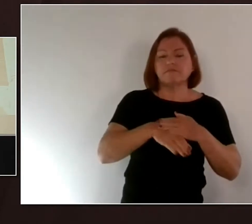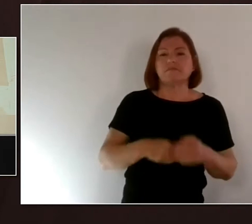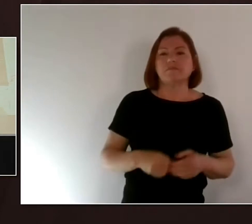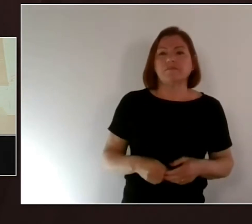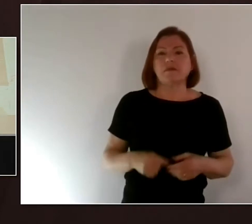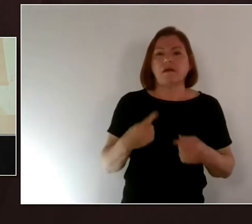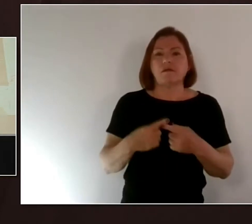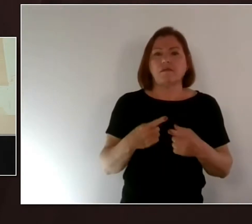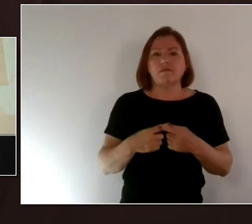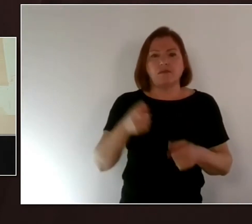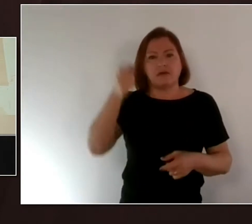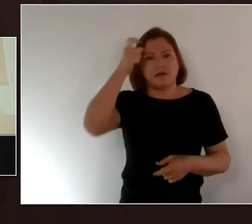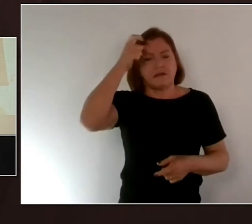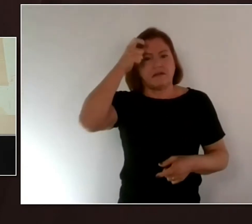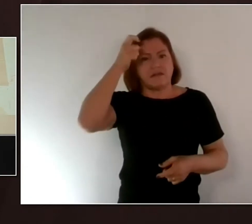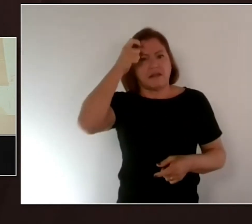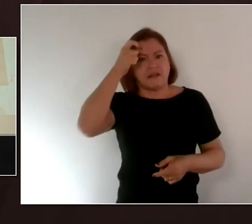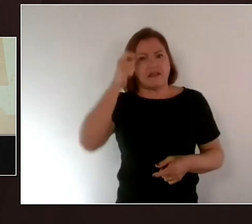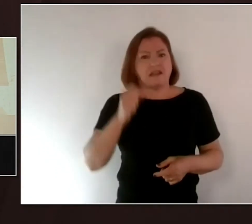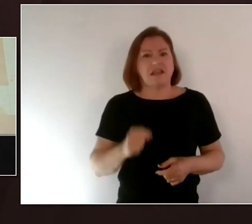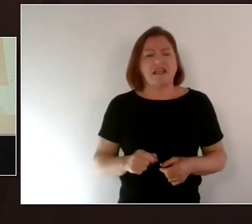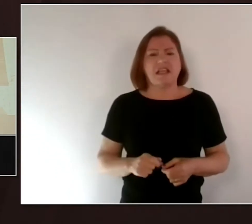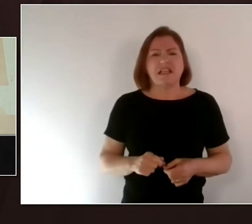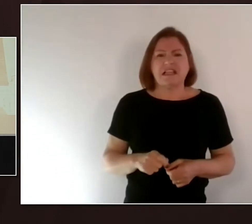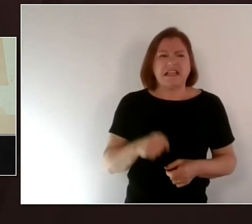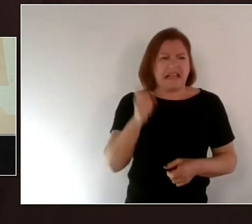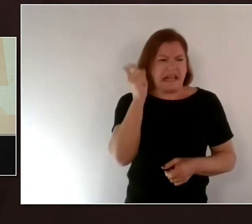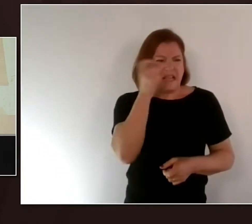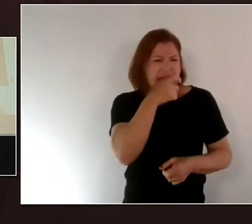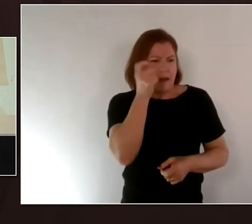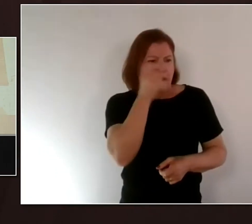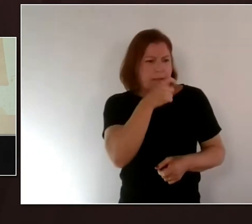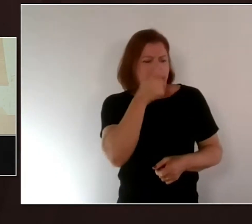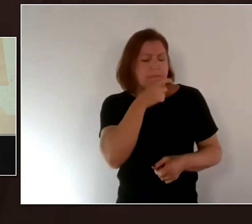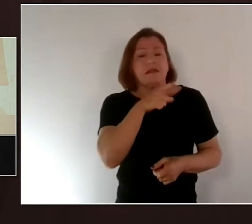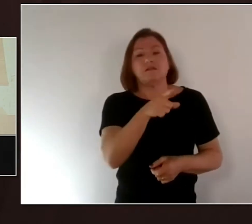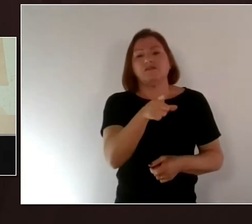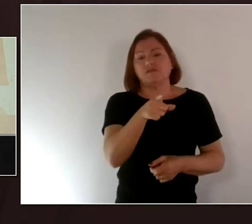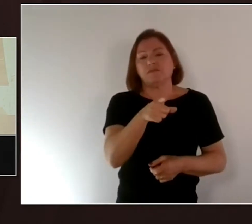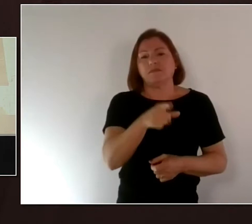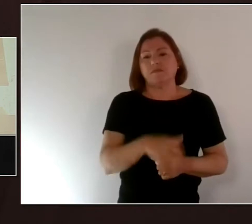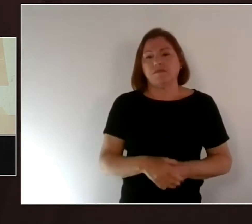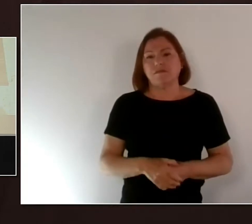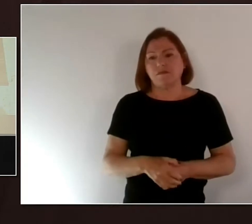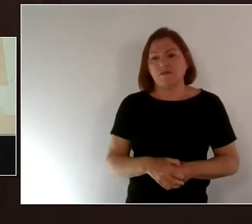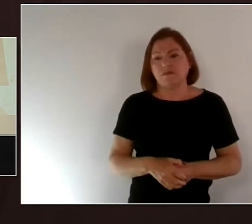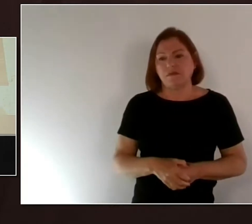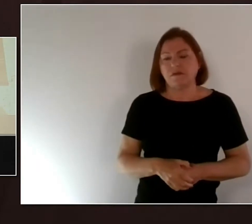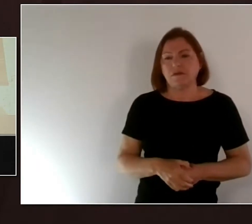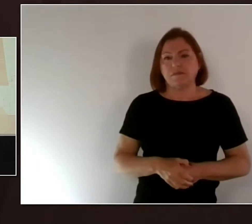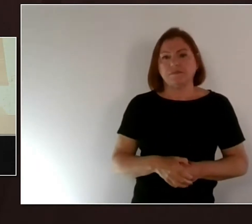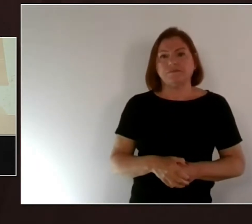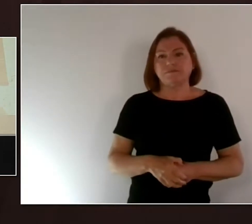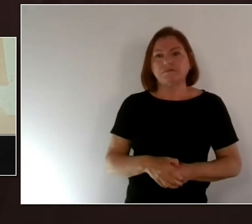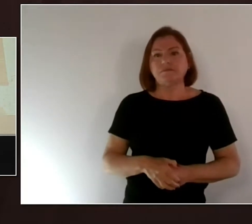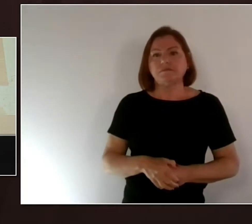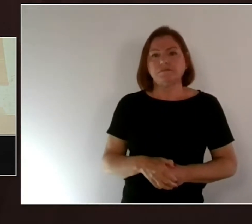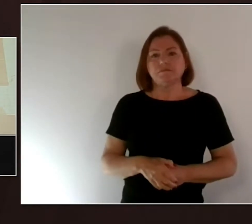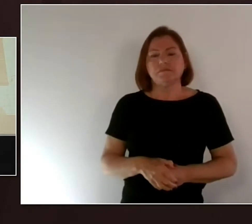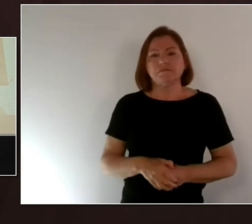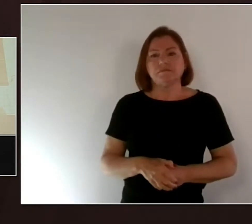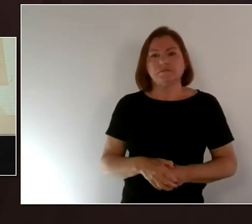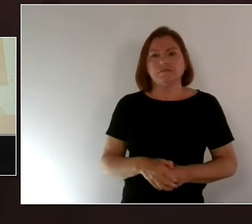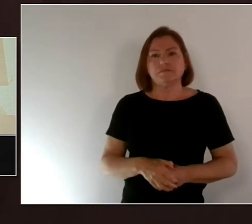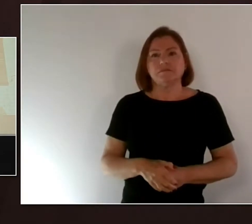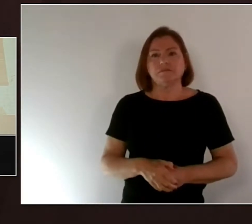o enganador, ele pode enganar você sim. Só tem uma maneira de você, né, ser